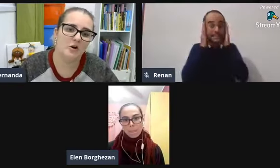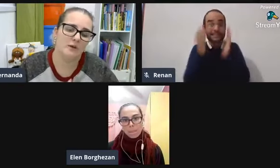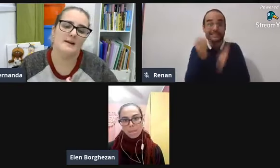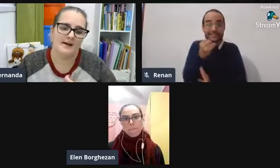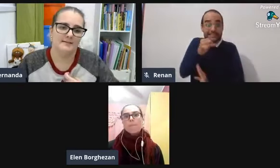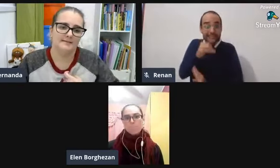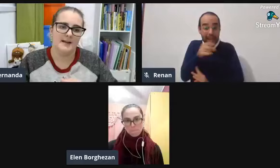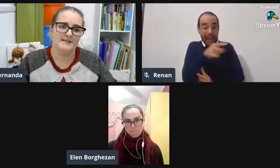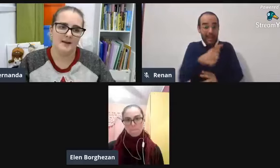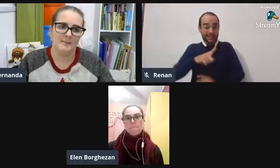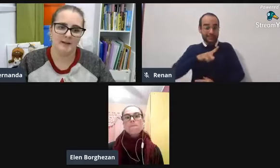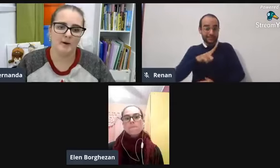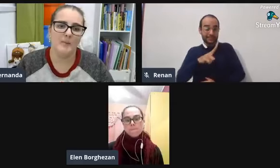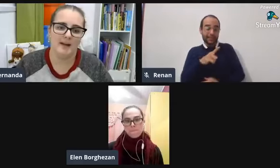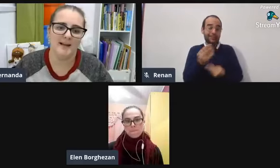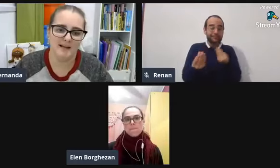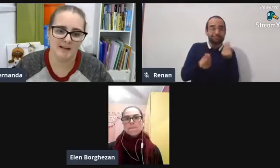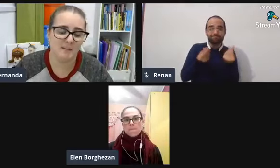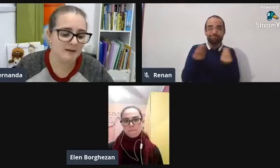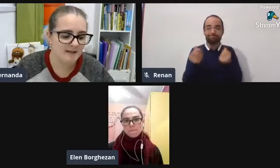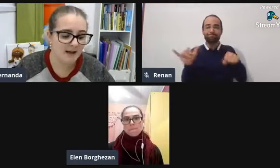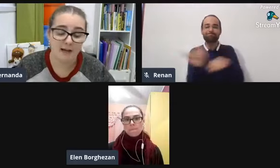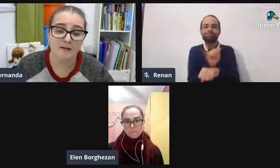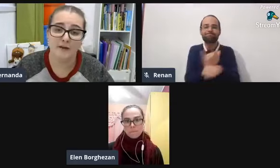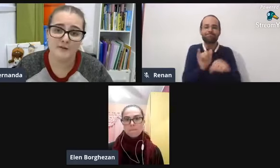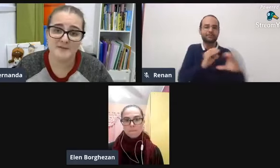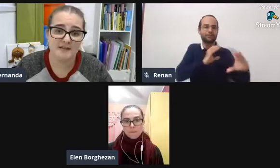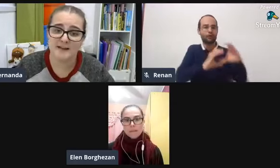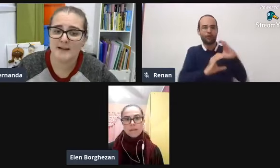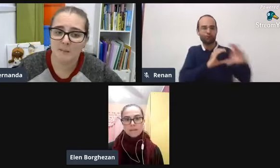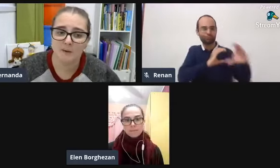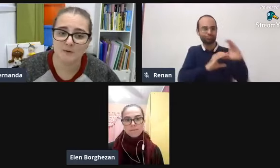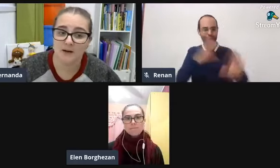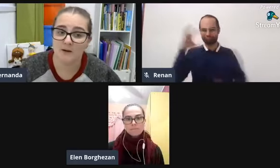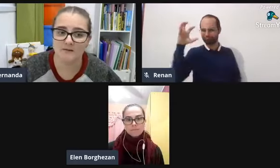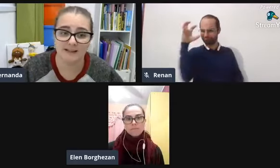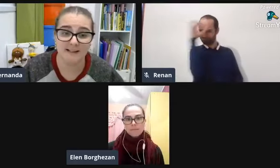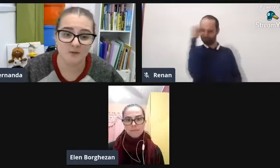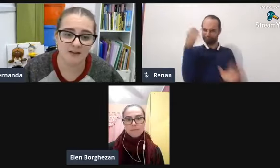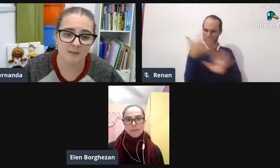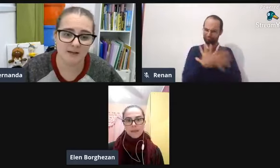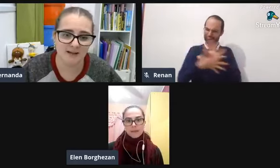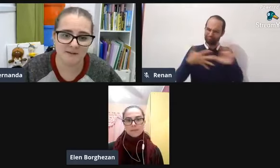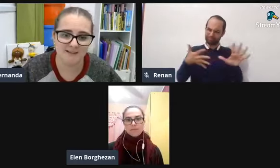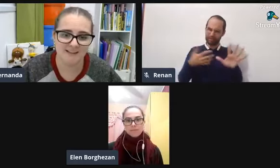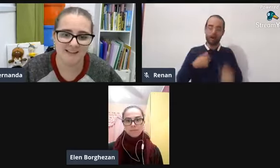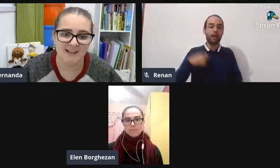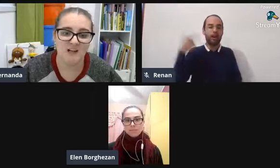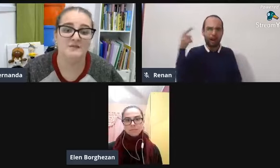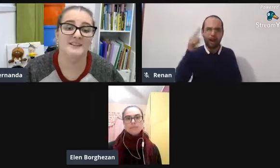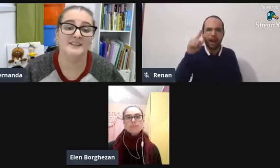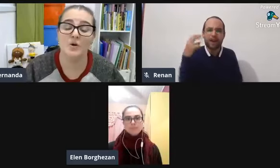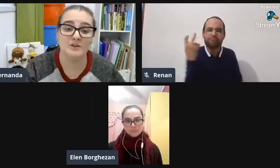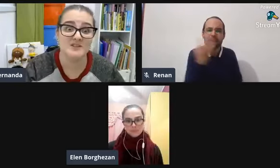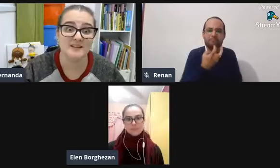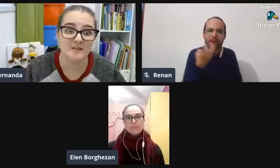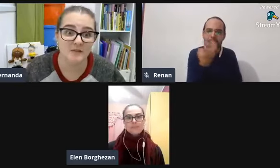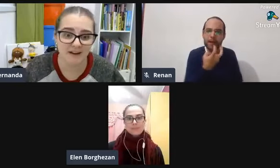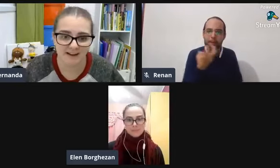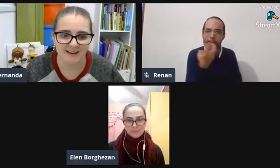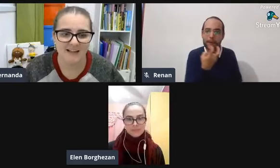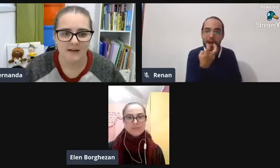se comunicar, né, se ele aprendeu bem a Libras, ele vai conseguir daqui a pouco dar conta da leitura labial, ele vai dar